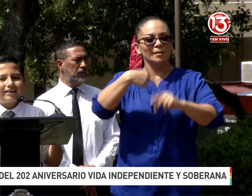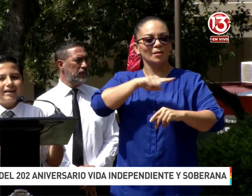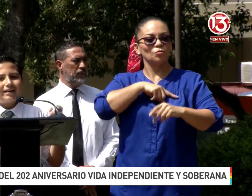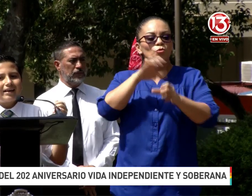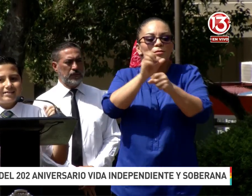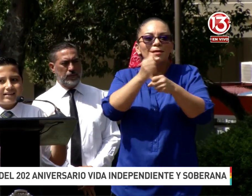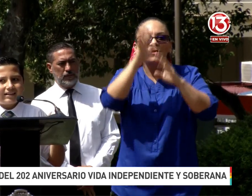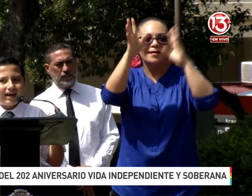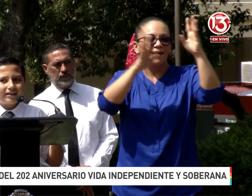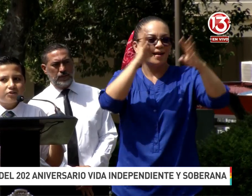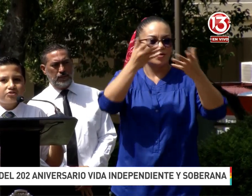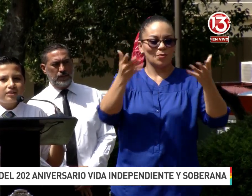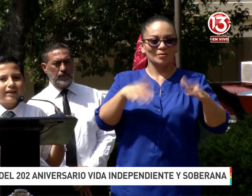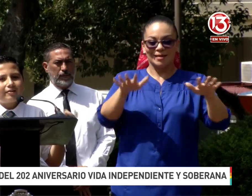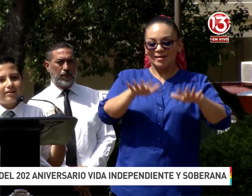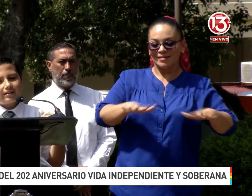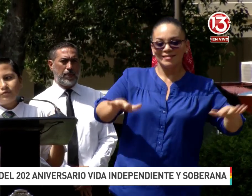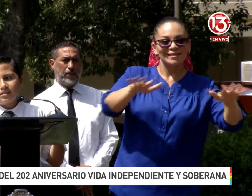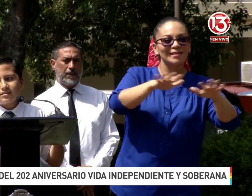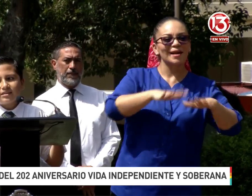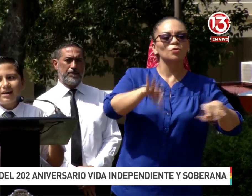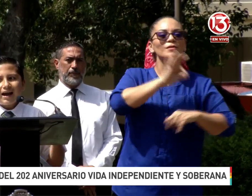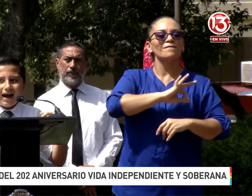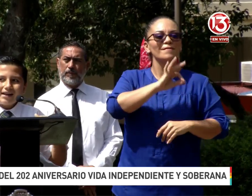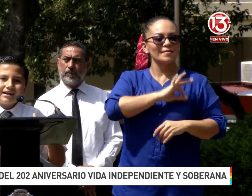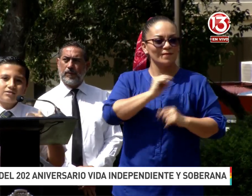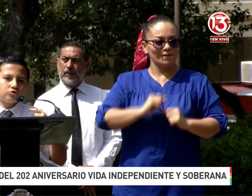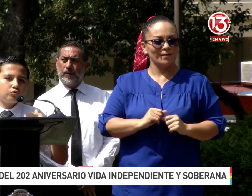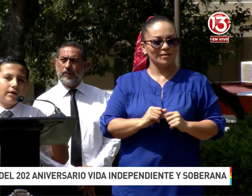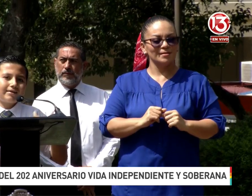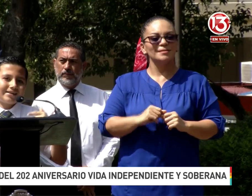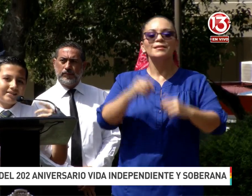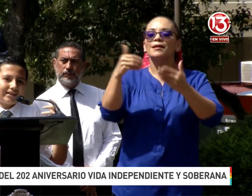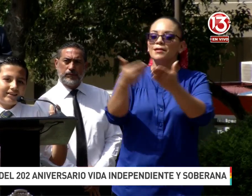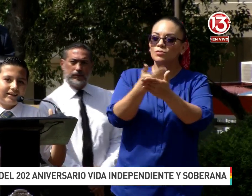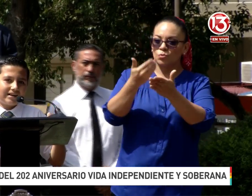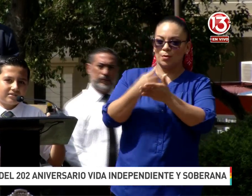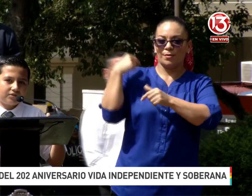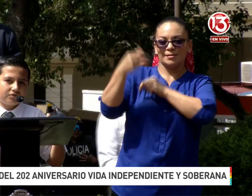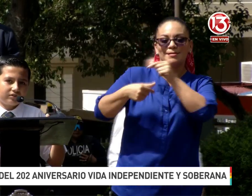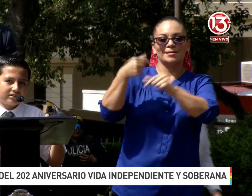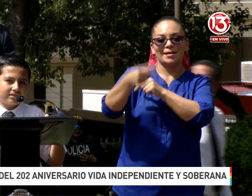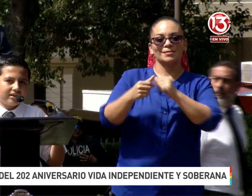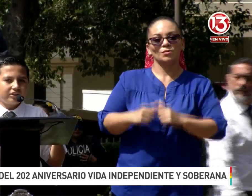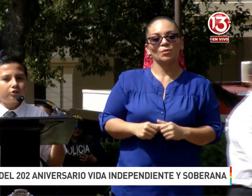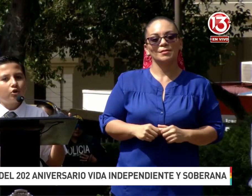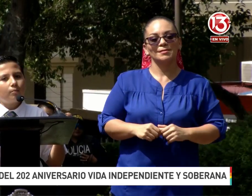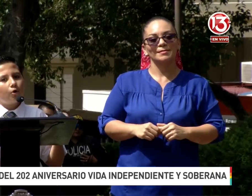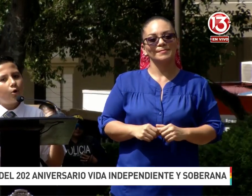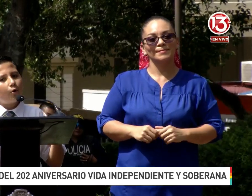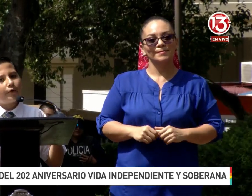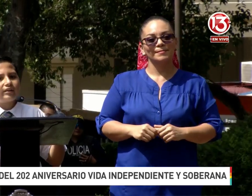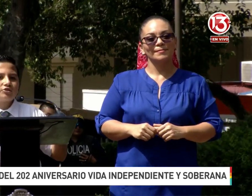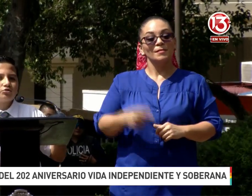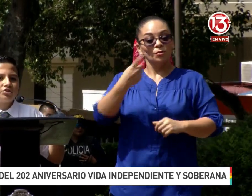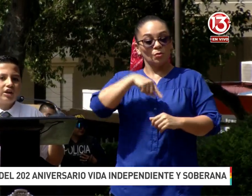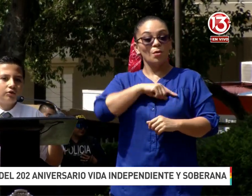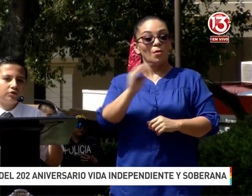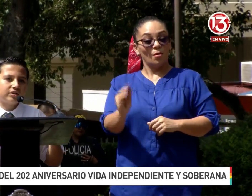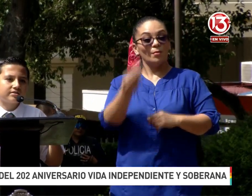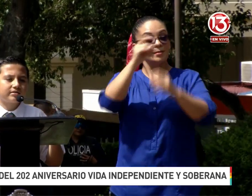crear escenarios que beneficien a las nuevas generaciones, y como